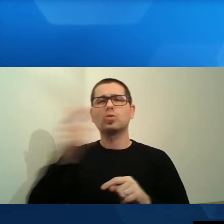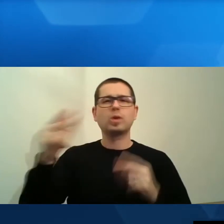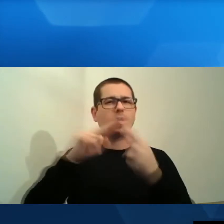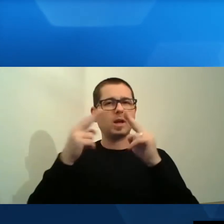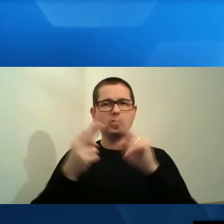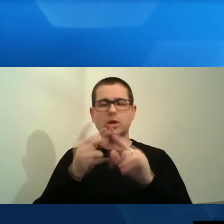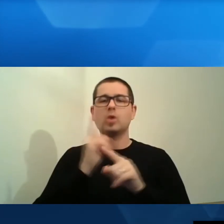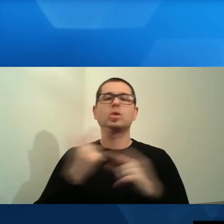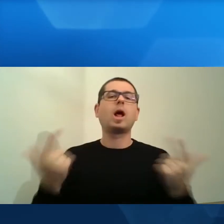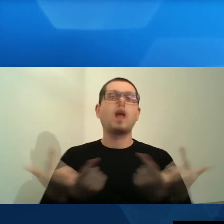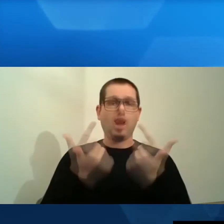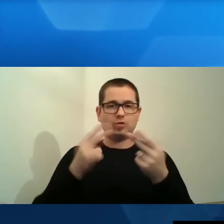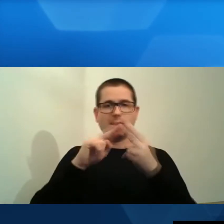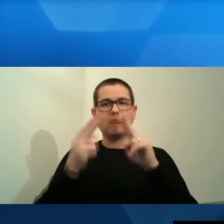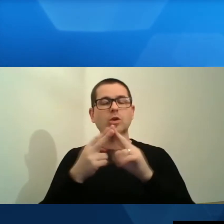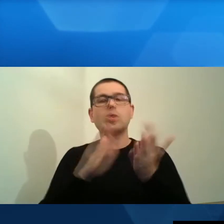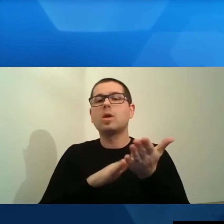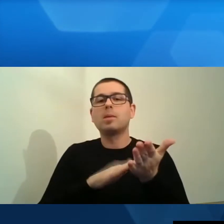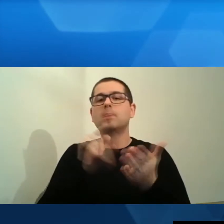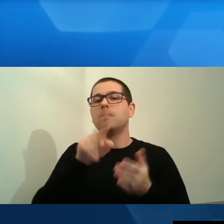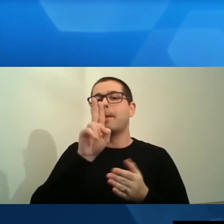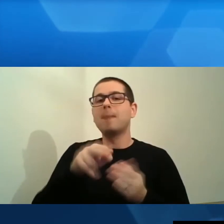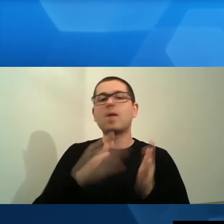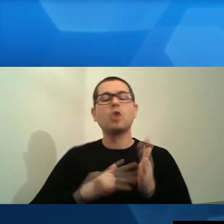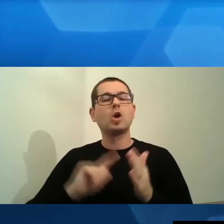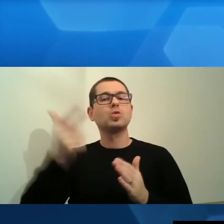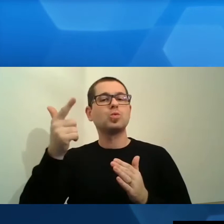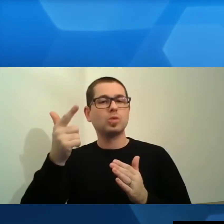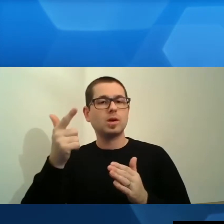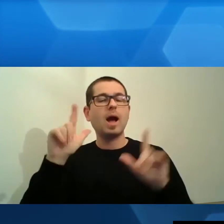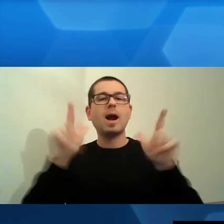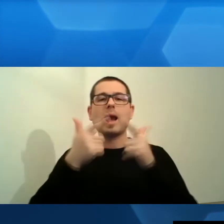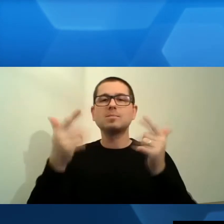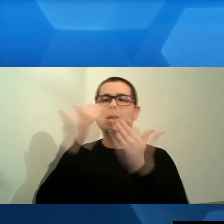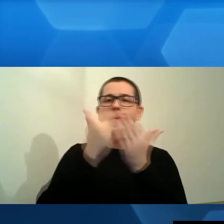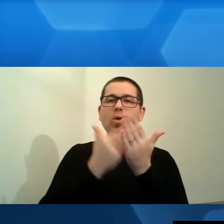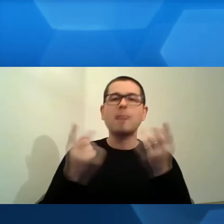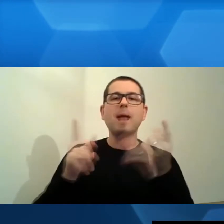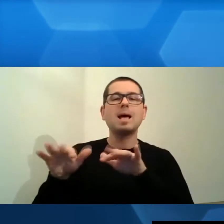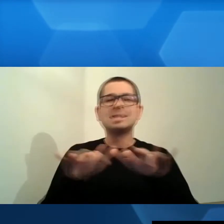veliko lažjih načinov, recimo, da imate kakšen drug glasbeni program ali pa synthesizer,